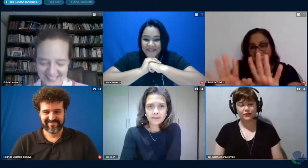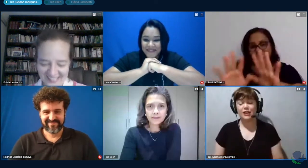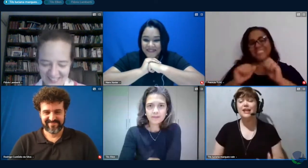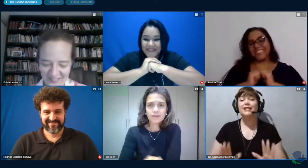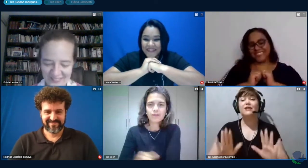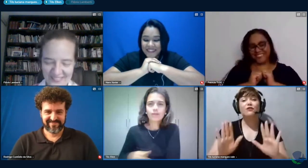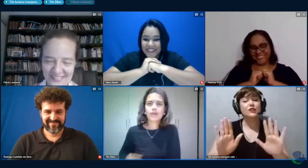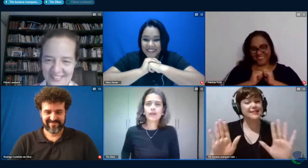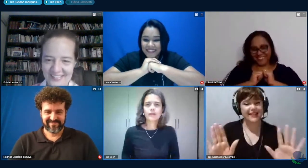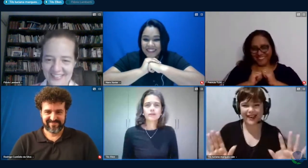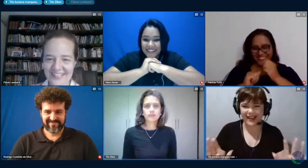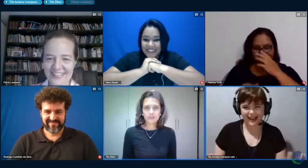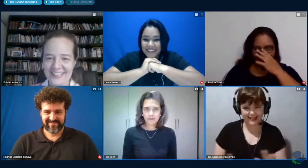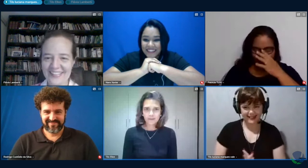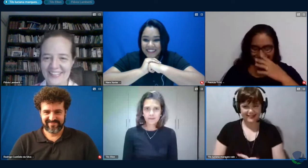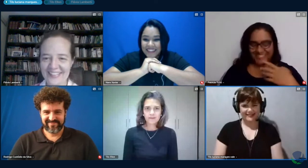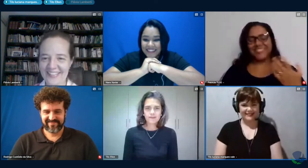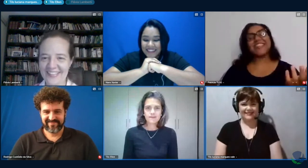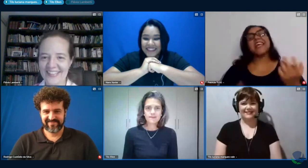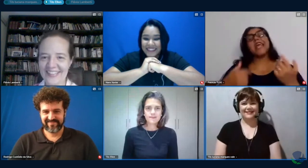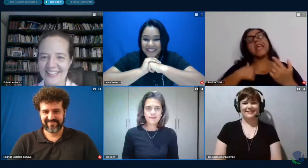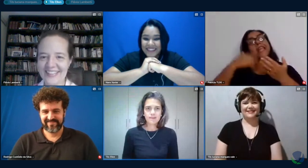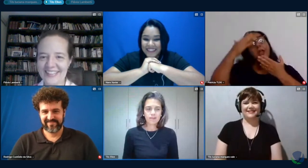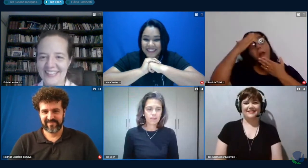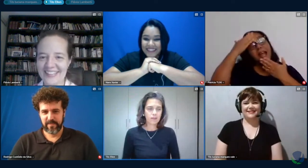nesse momento, que você é assim.